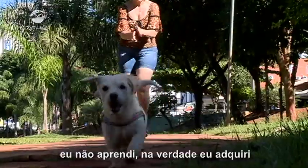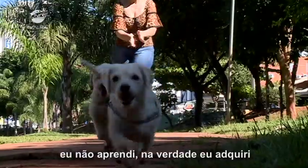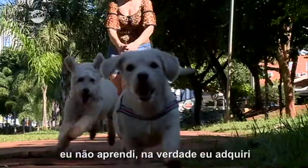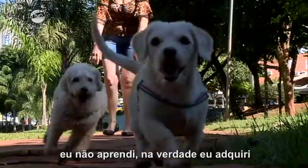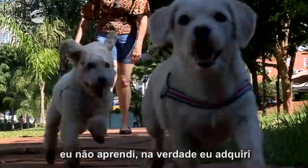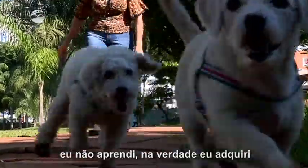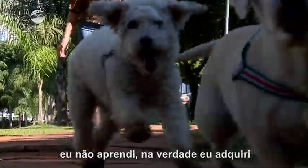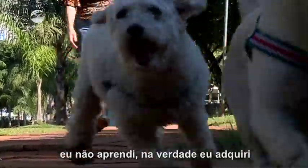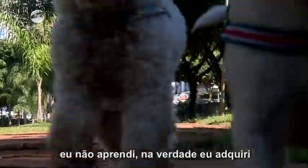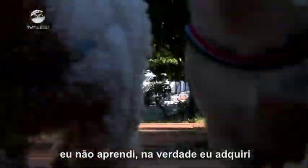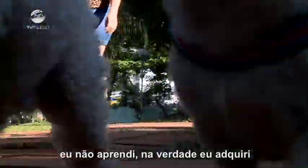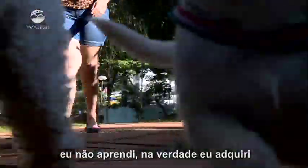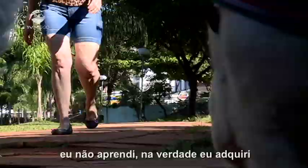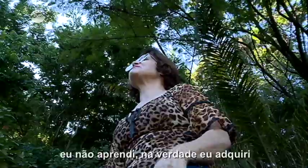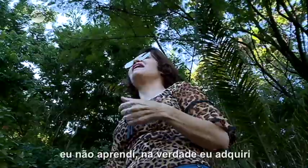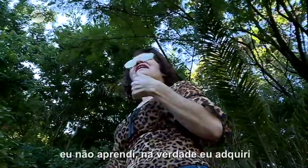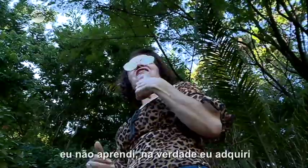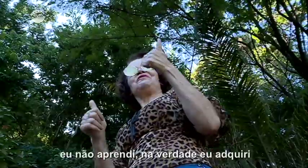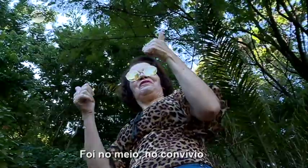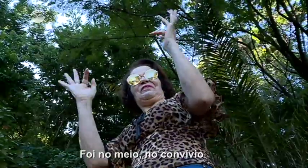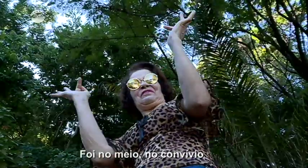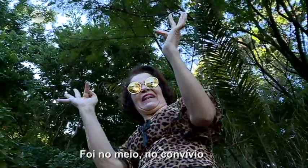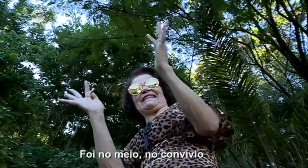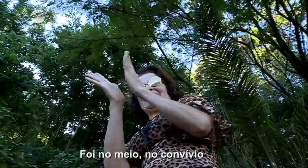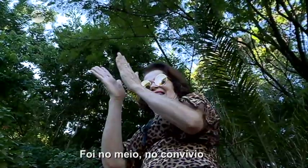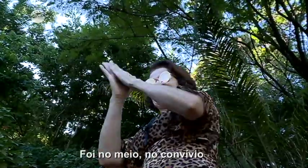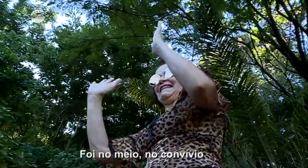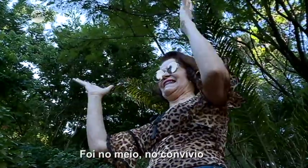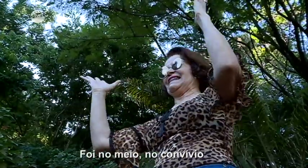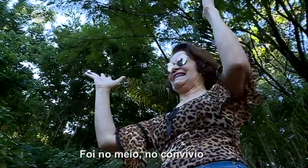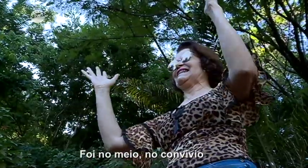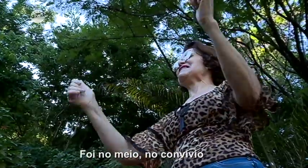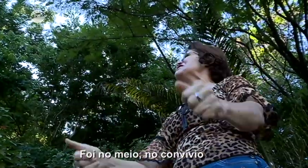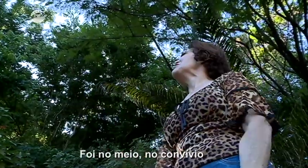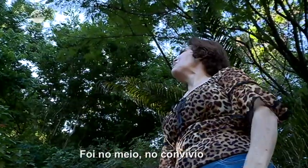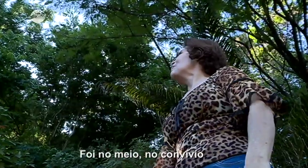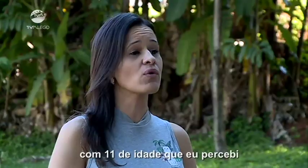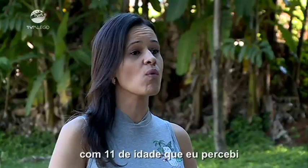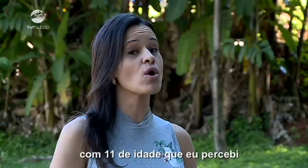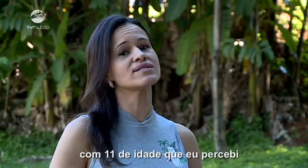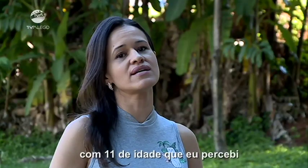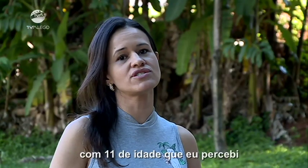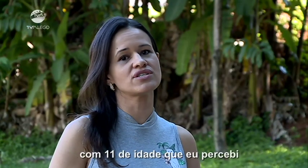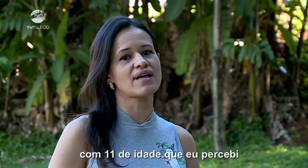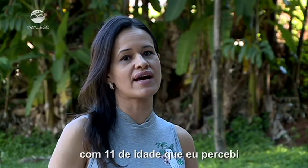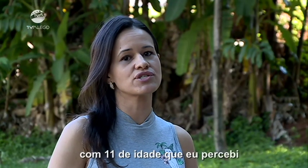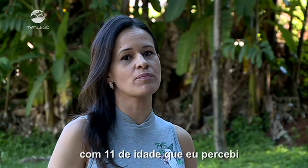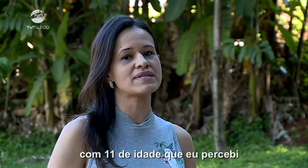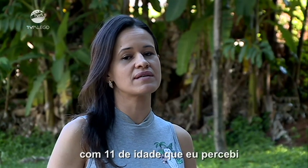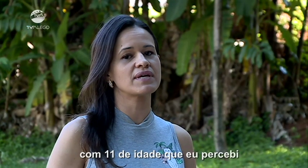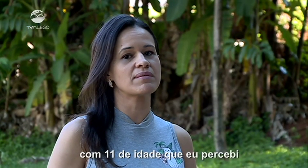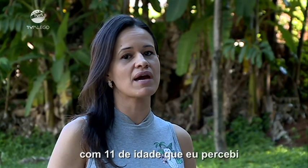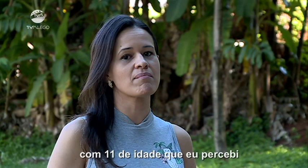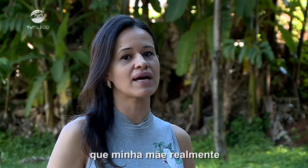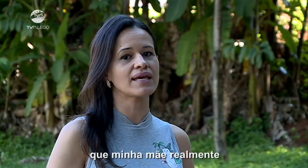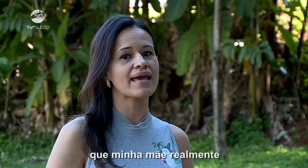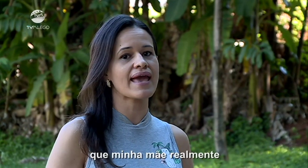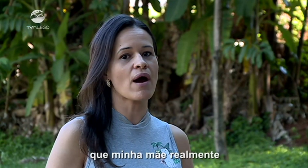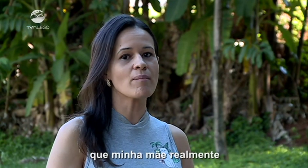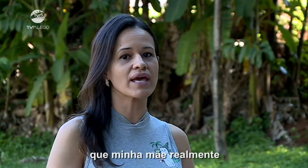aprendi, na verdade, eu adquiri, né? Foi no meio, no convívio. Com 11 anos de idade que eu percebi que minha mãe